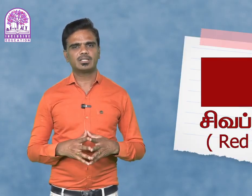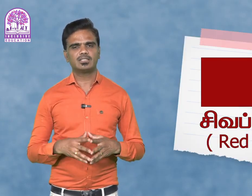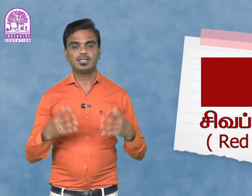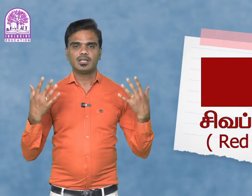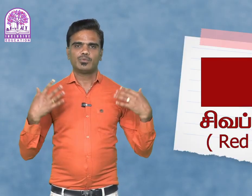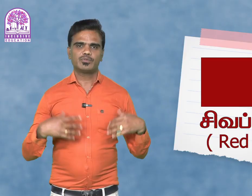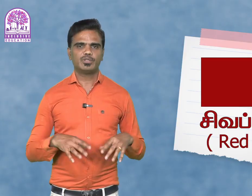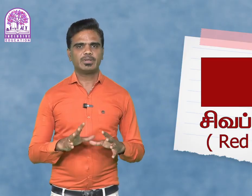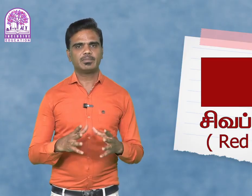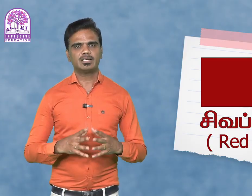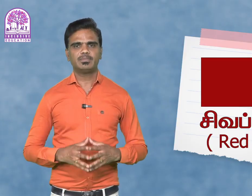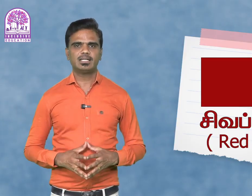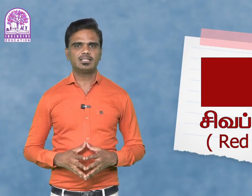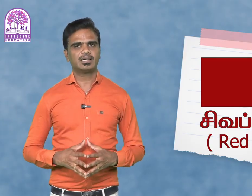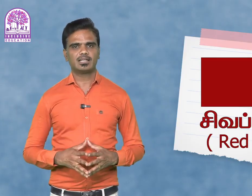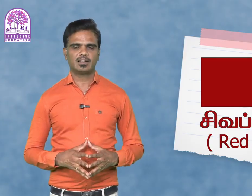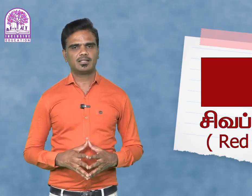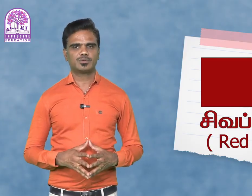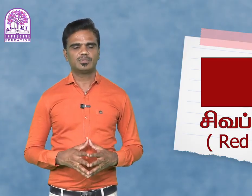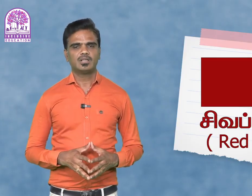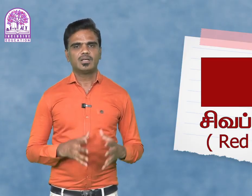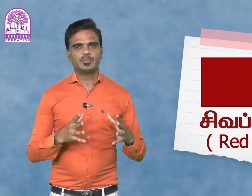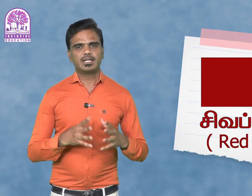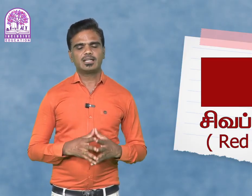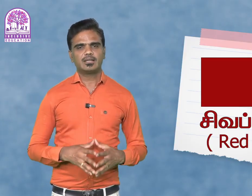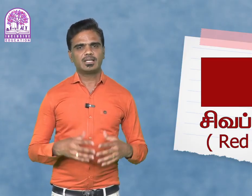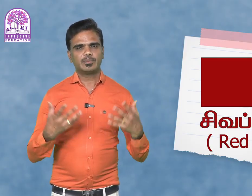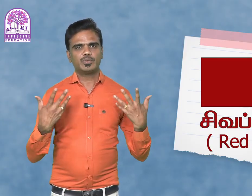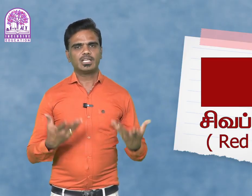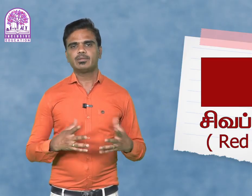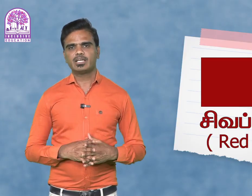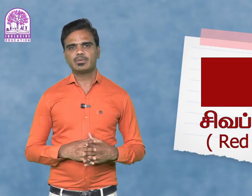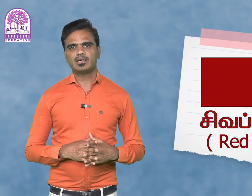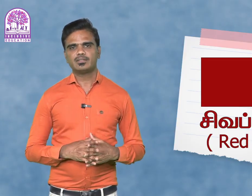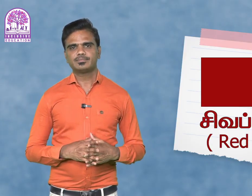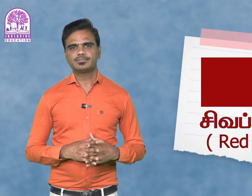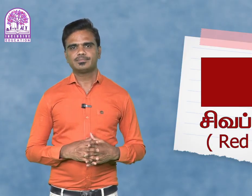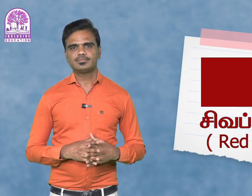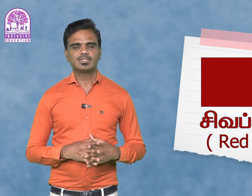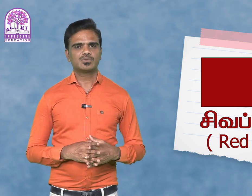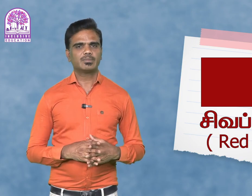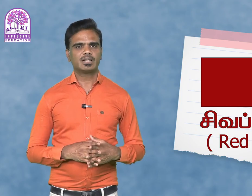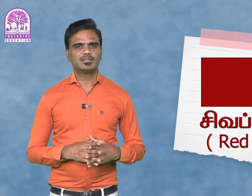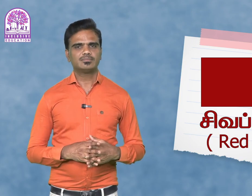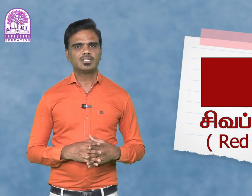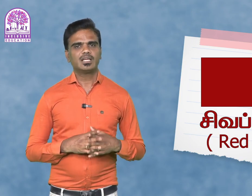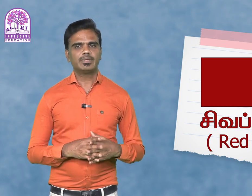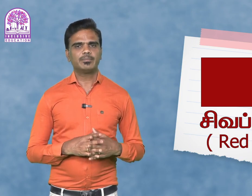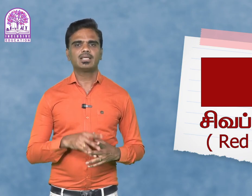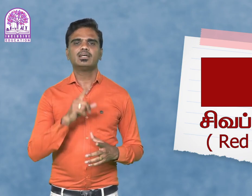இருக்குது? உடம்பு ஃபுல்லுமே நமக்கு பிளட்டு ரெட் கலரில் தான் இருக்கும். இப்போ ரெட் கலர் அப்படிங்கிறப்போ நீங்கள் அதை எப்படி காமிக்கலாம் சொல்லுங்கள் பார்க்கலாம். எப்படி காமிப்பீங்க?